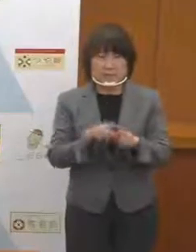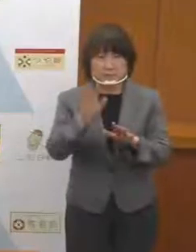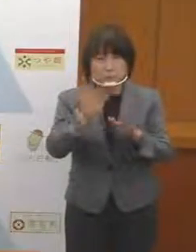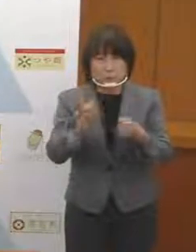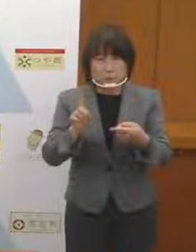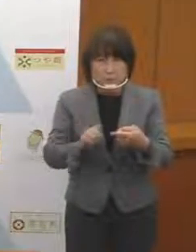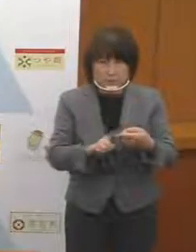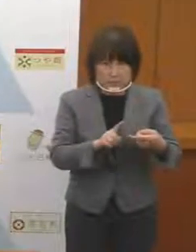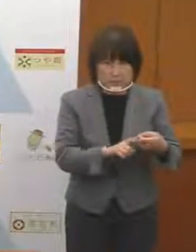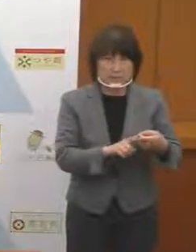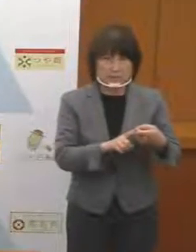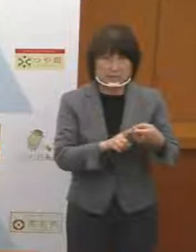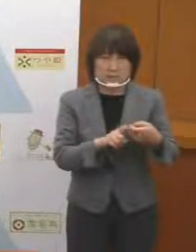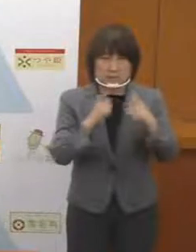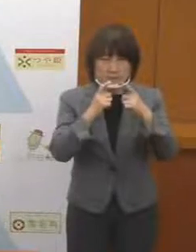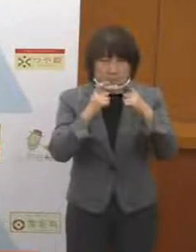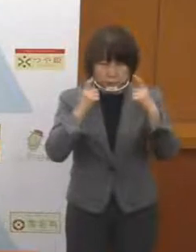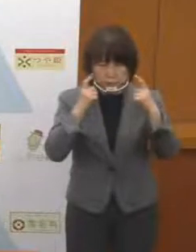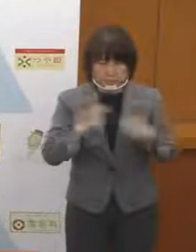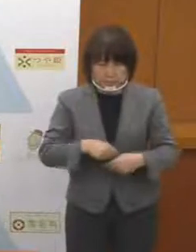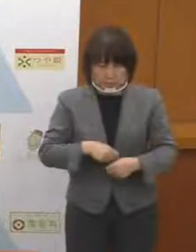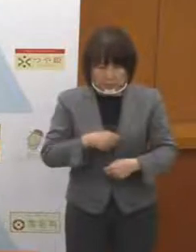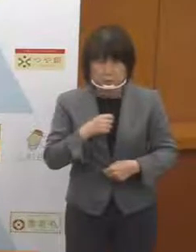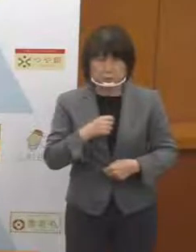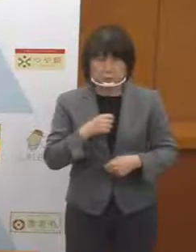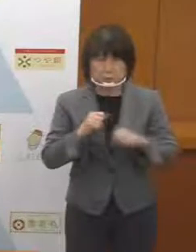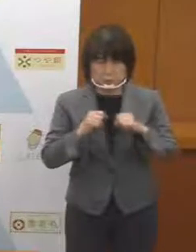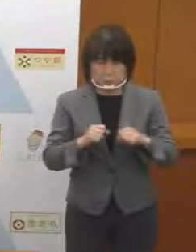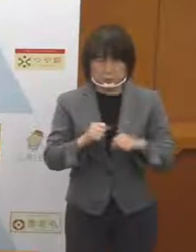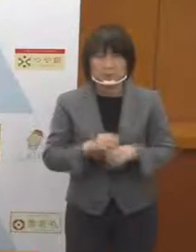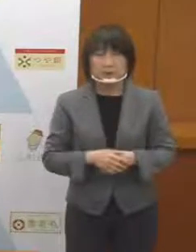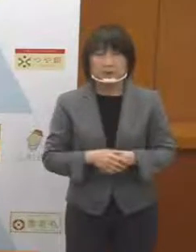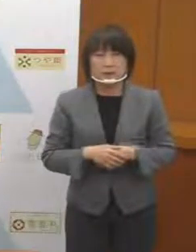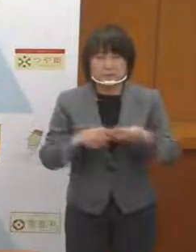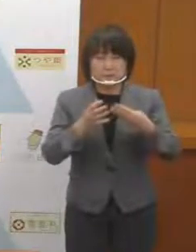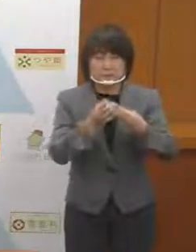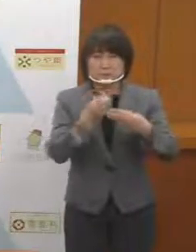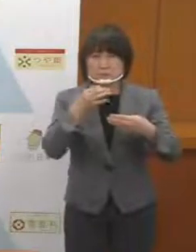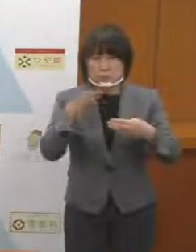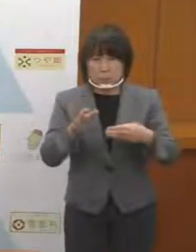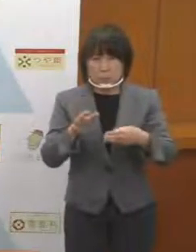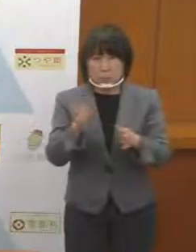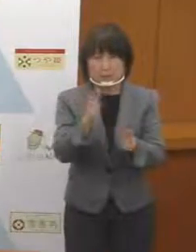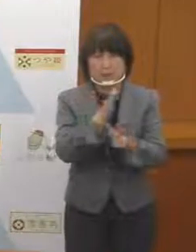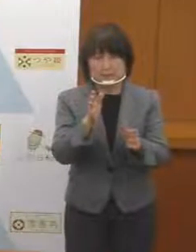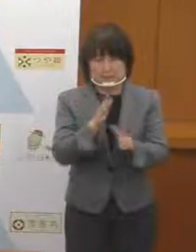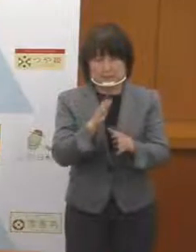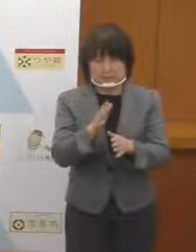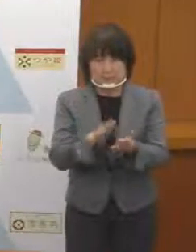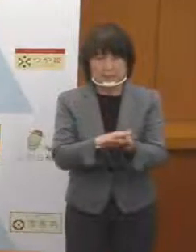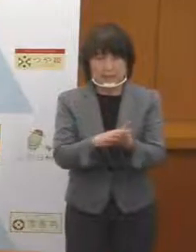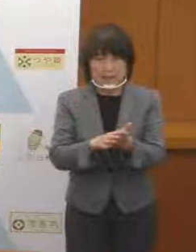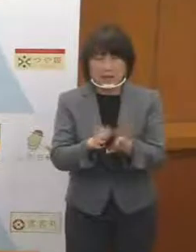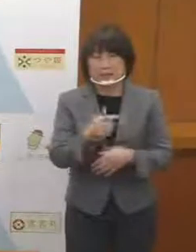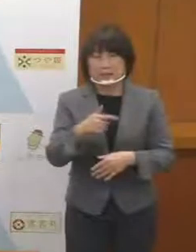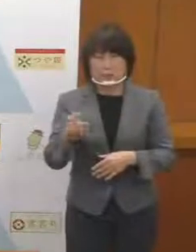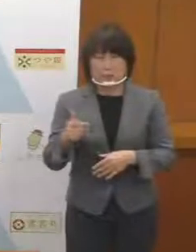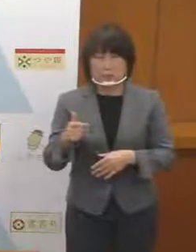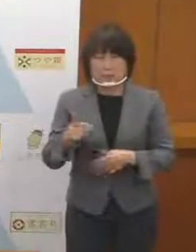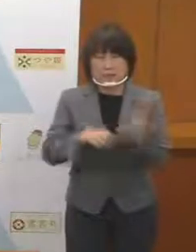に応じた巫女服マスクの正しい着用や0蜜歓喜の励行こまめな手洗いなど